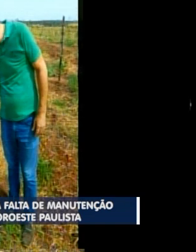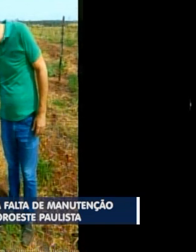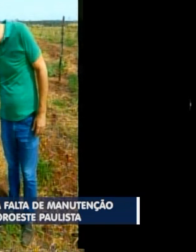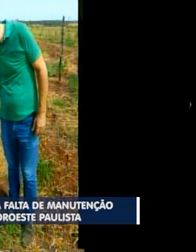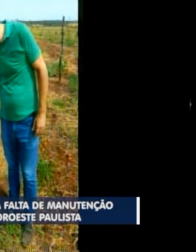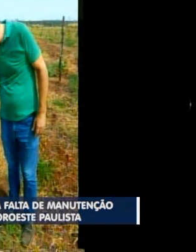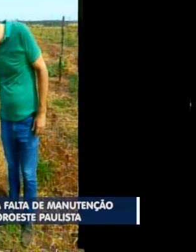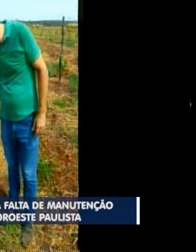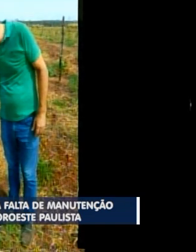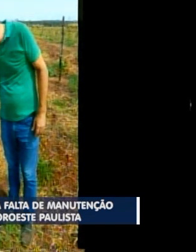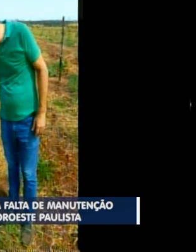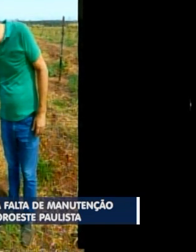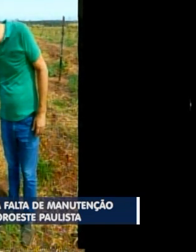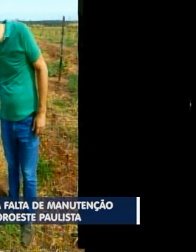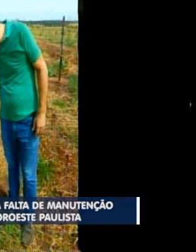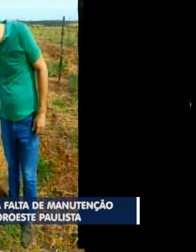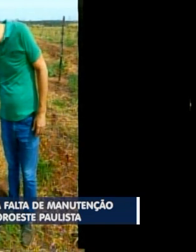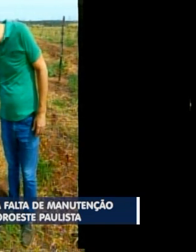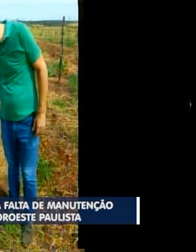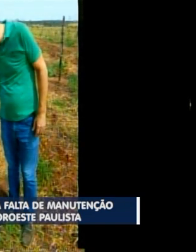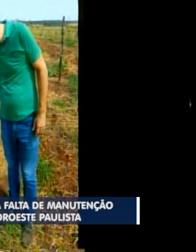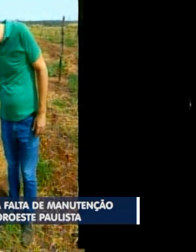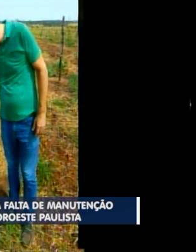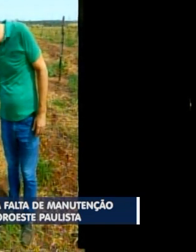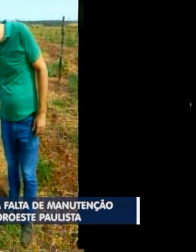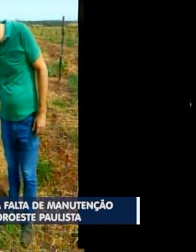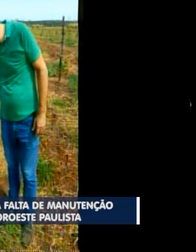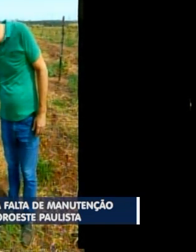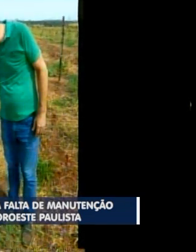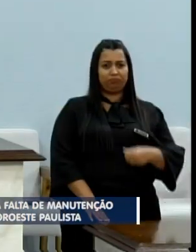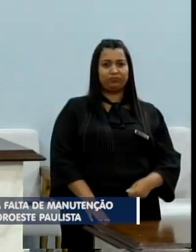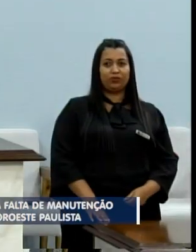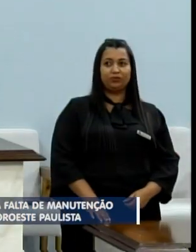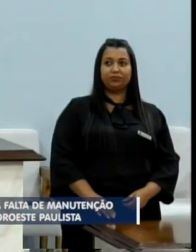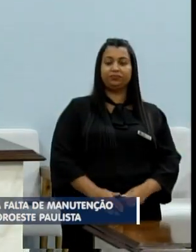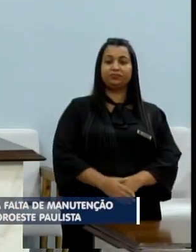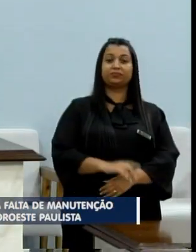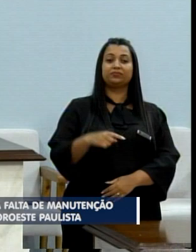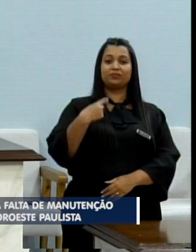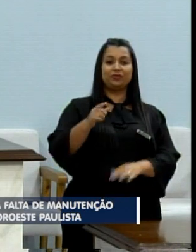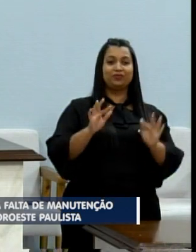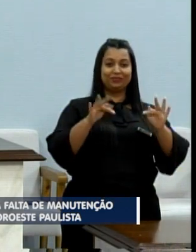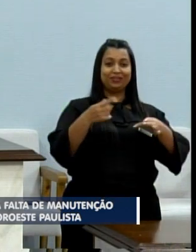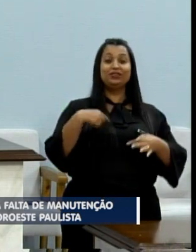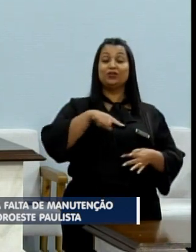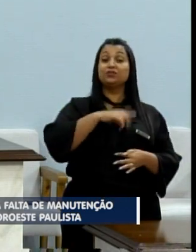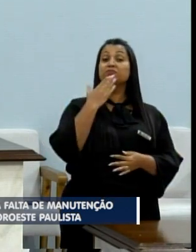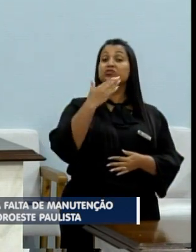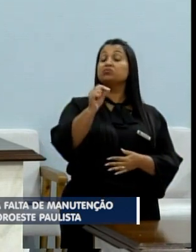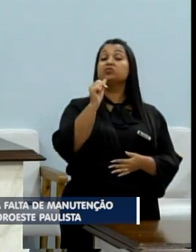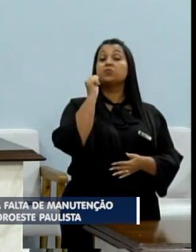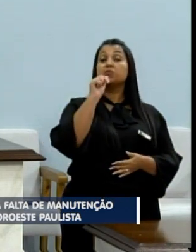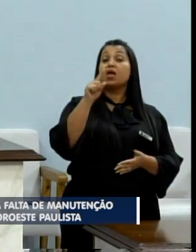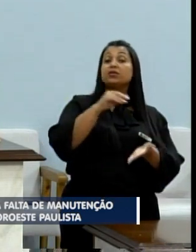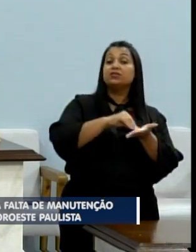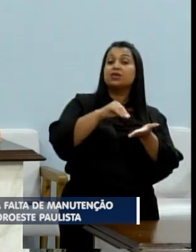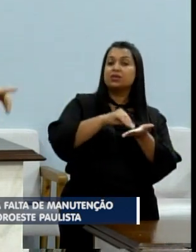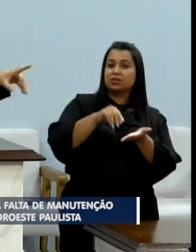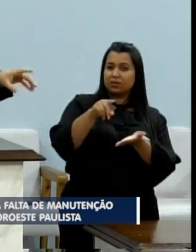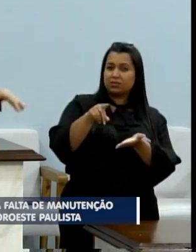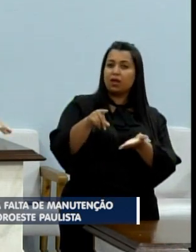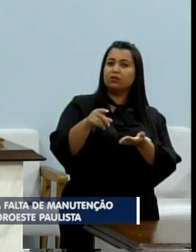Agora, como eu vou deixar o vídeo por último, no final. Pedimos